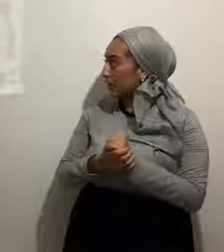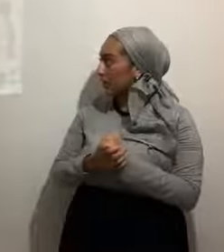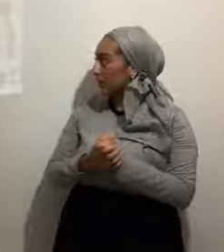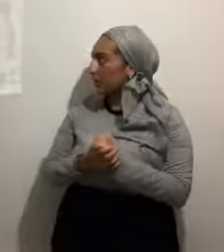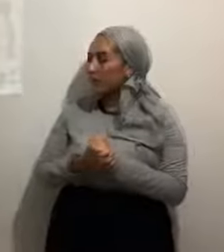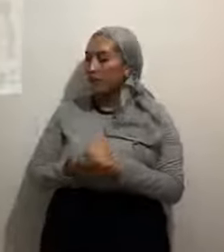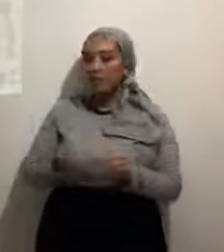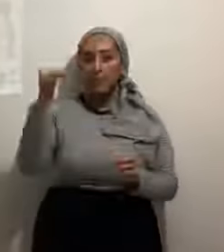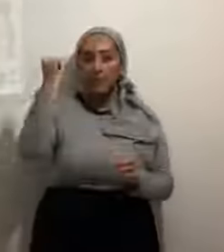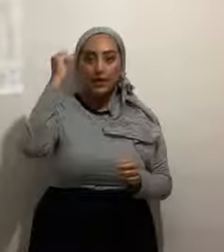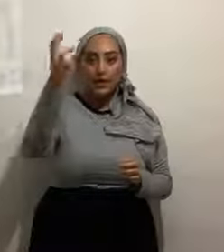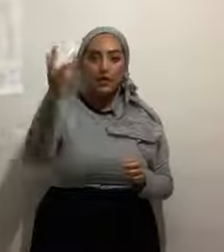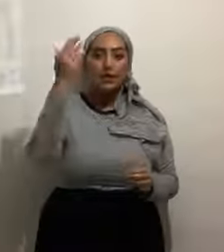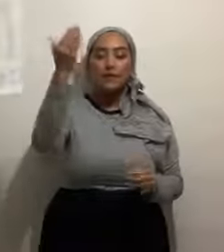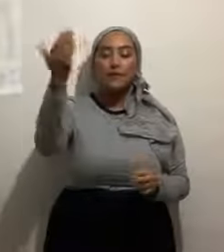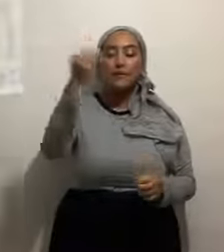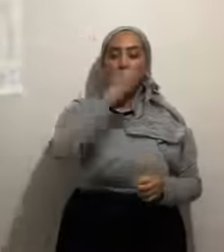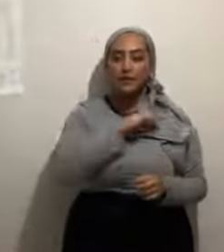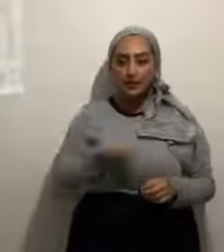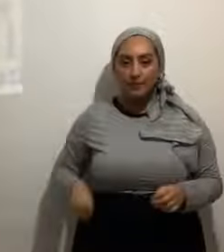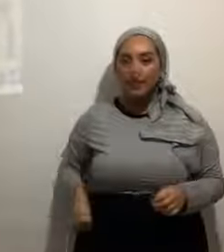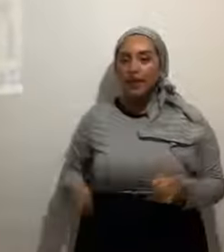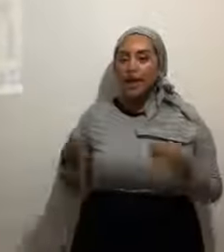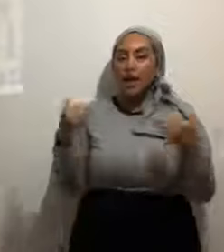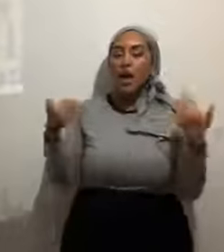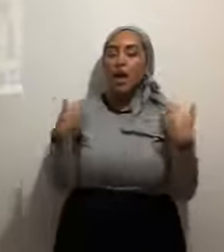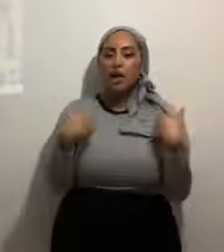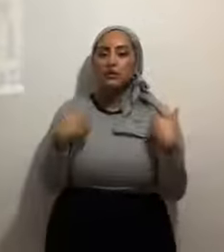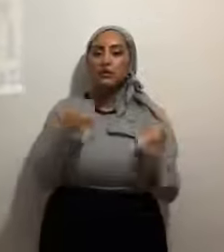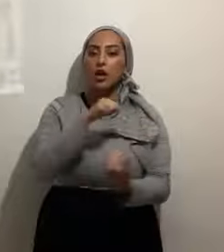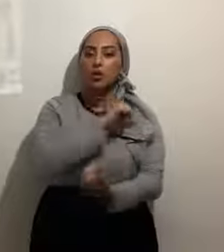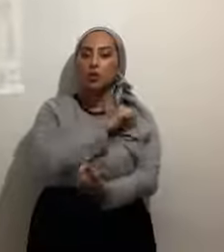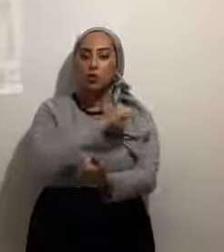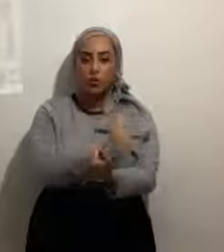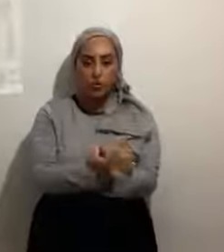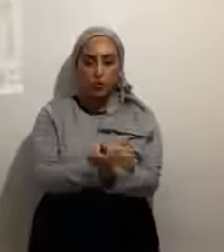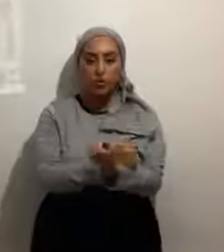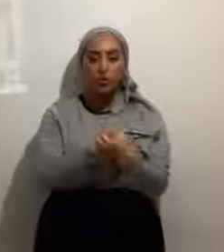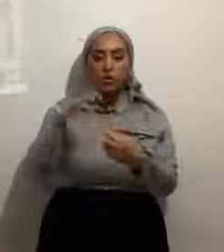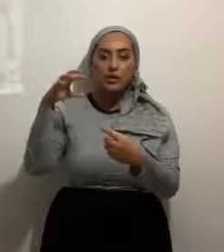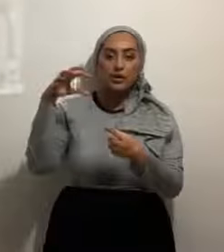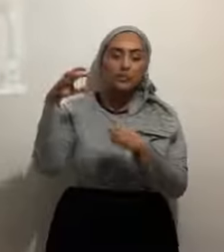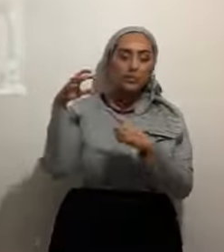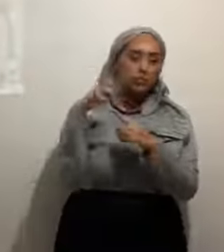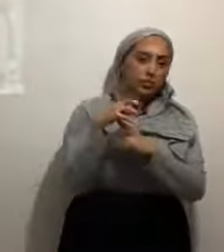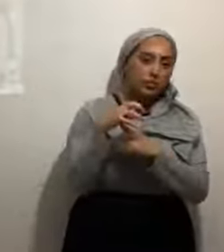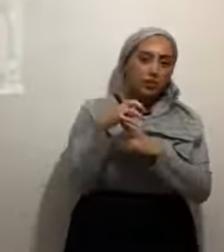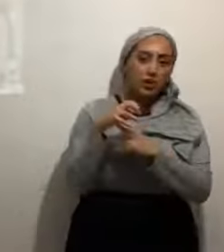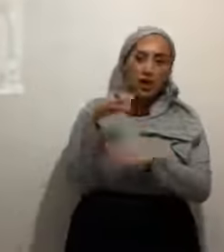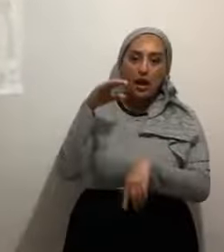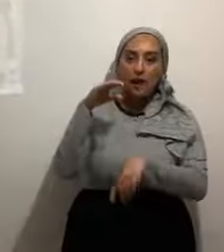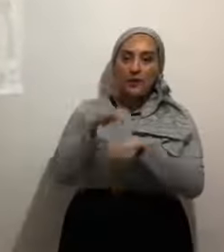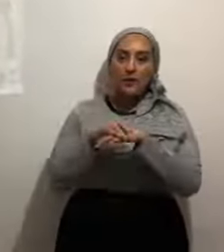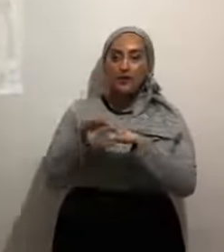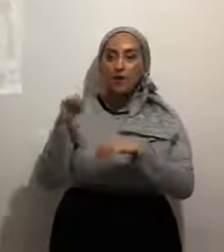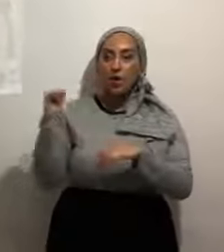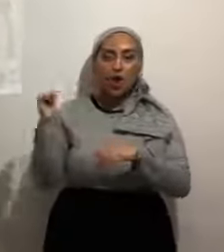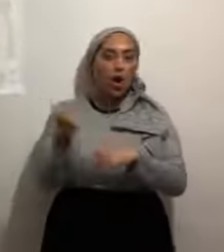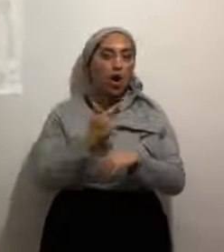Yahshua HaMashiach tiene autoridad suprema sobre todo el universo. Si quieres,